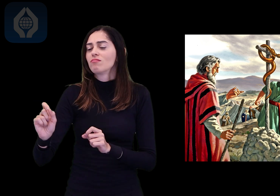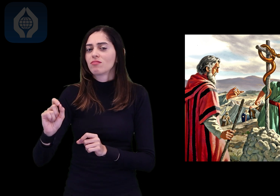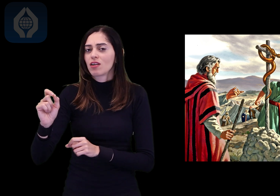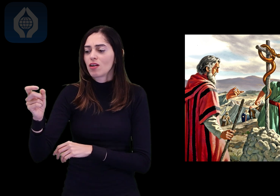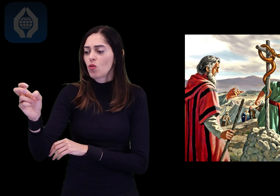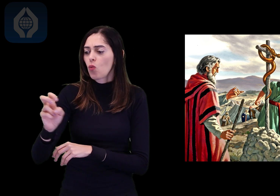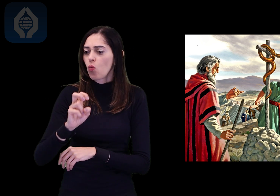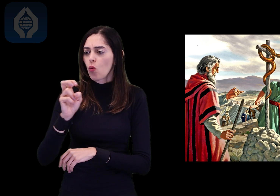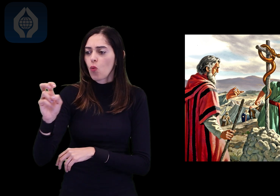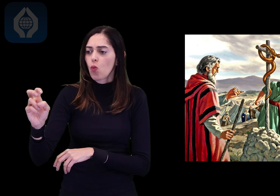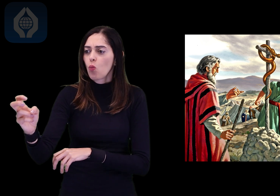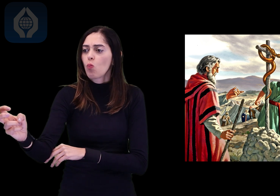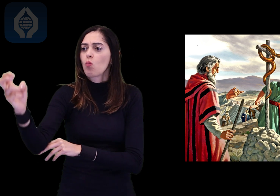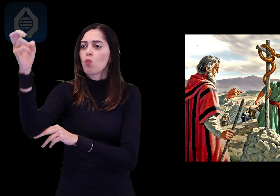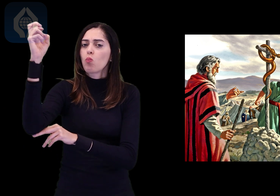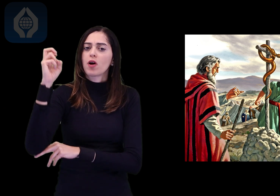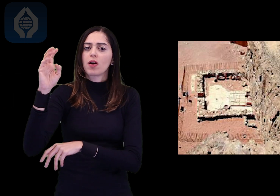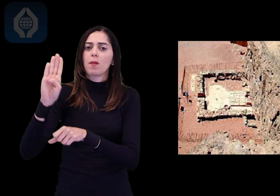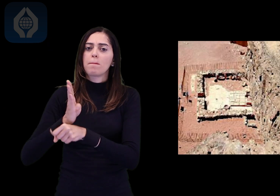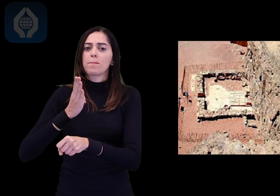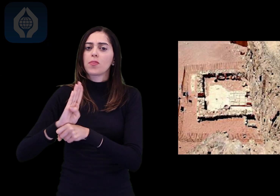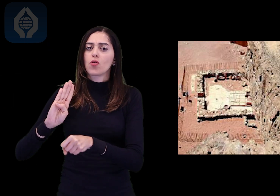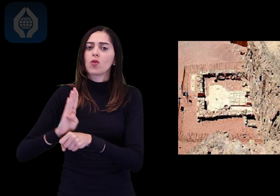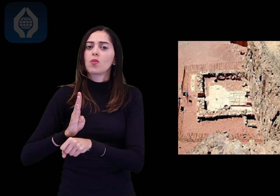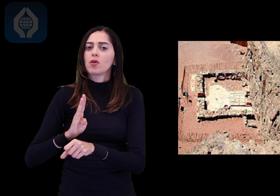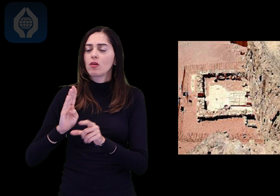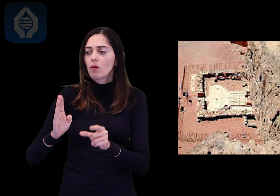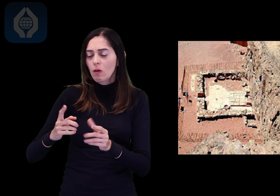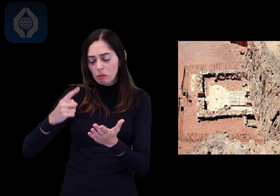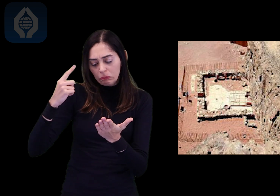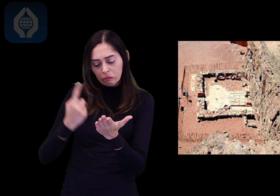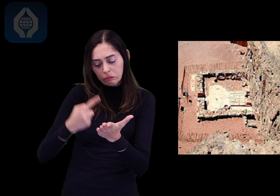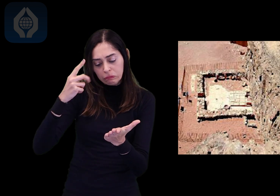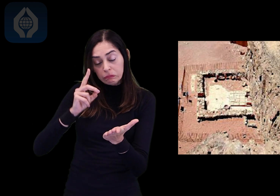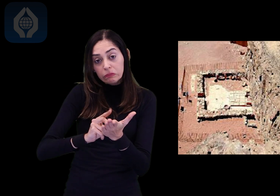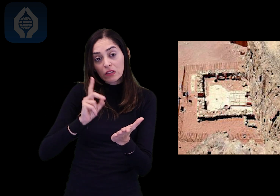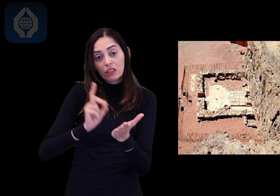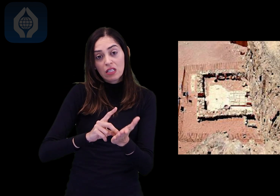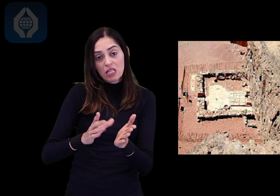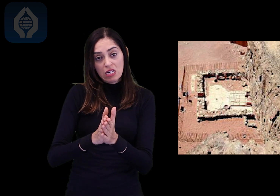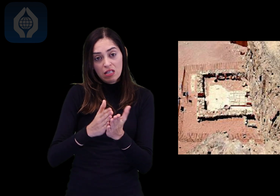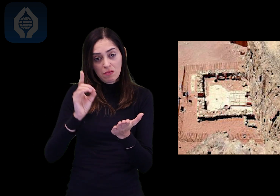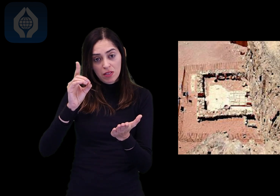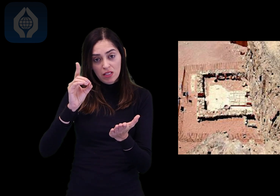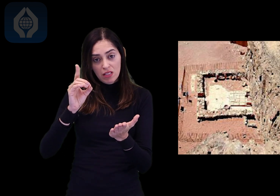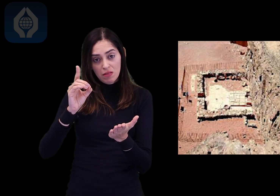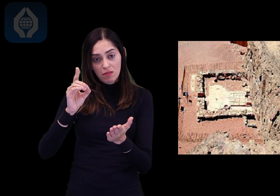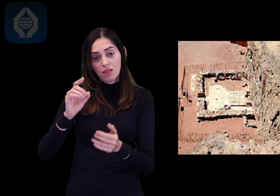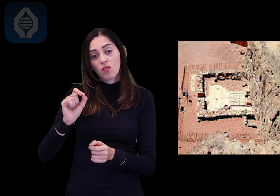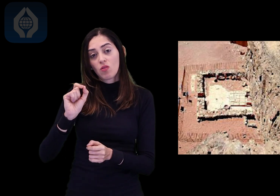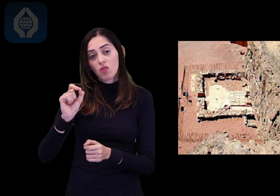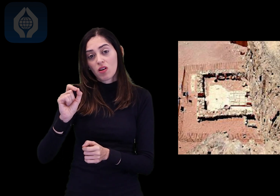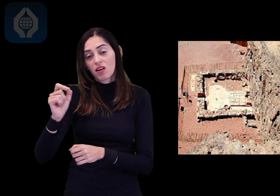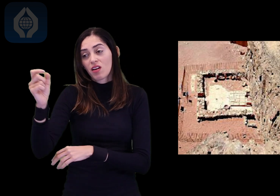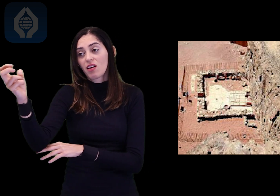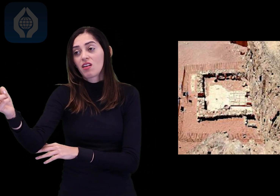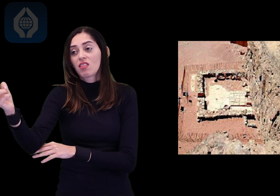a origem particular das serpentes que já foram encontradas, mas é outra constatação da história bíblica.